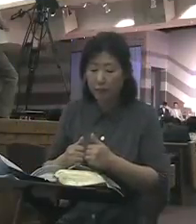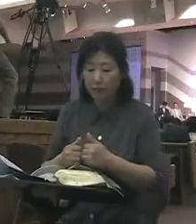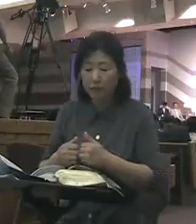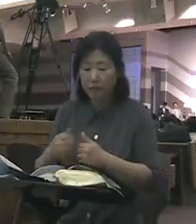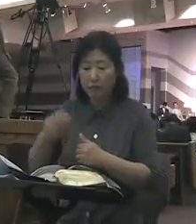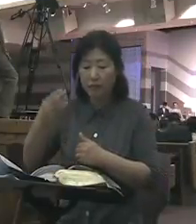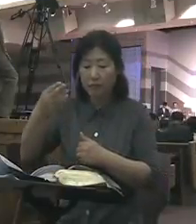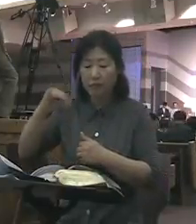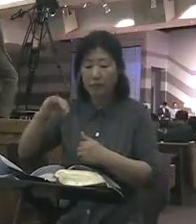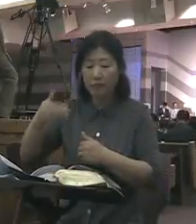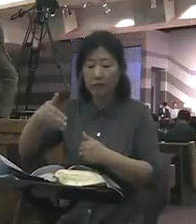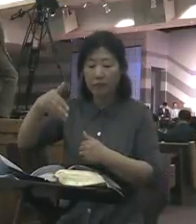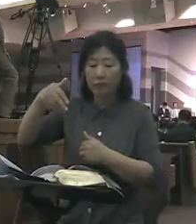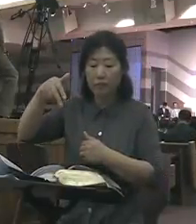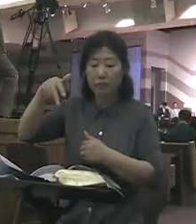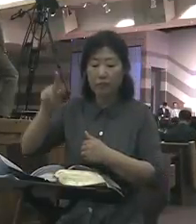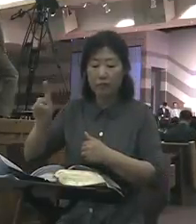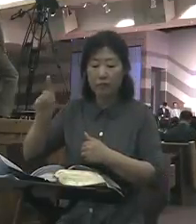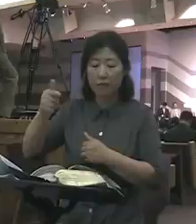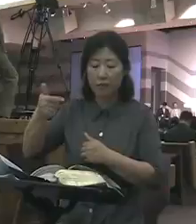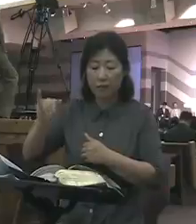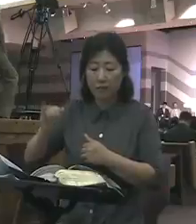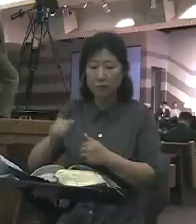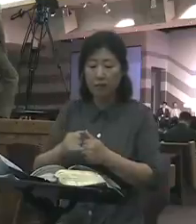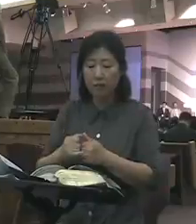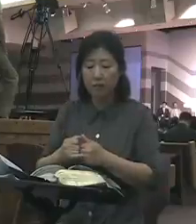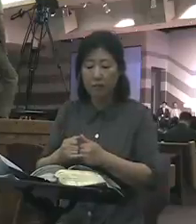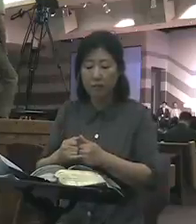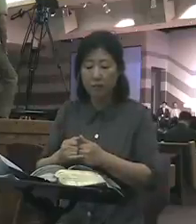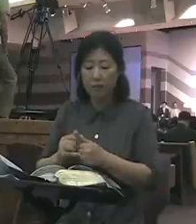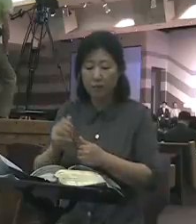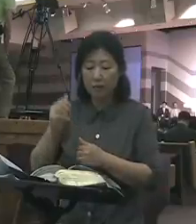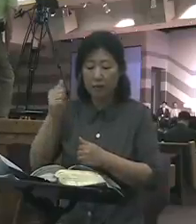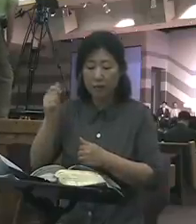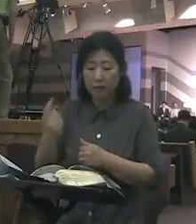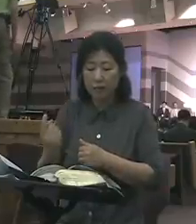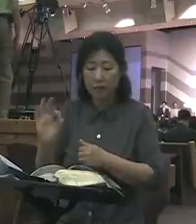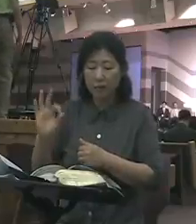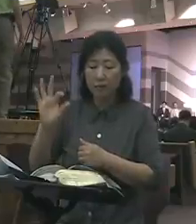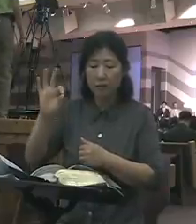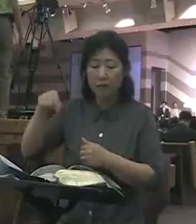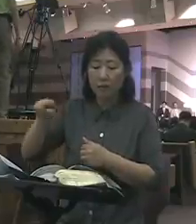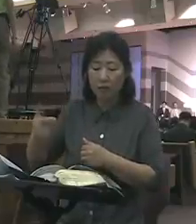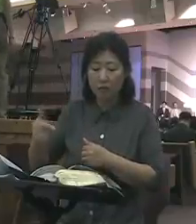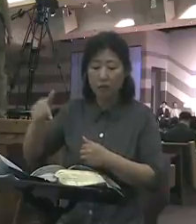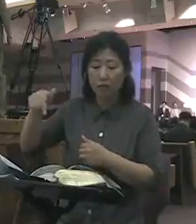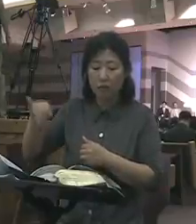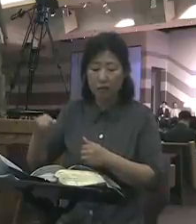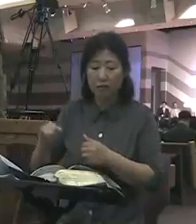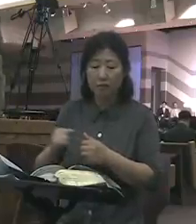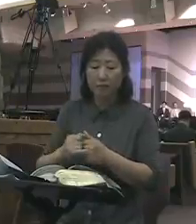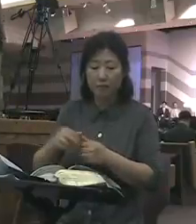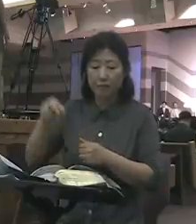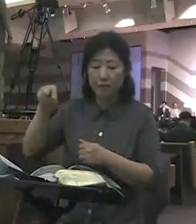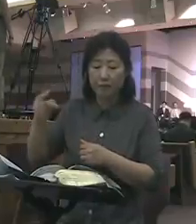김유나 커플, 변형준 정희정, 홍원기 이현진, 이승민 송성애,